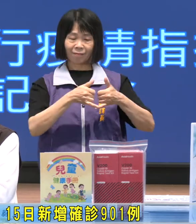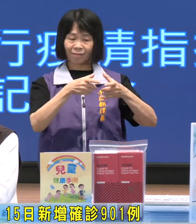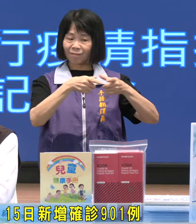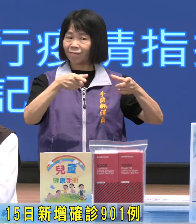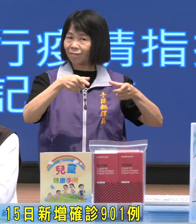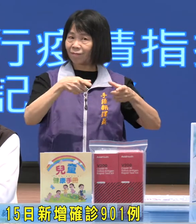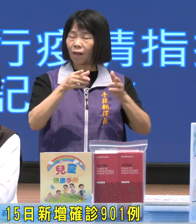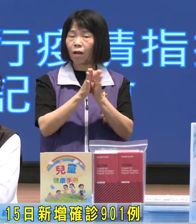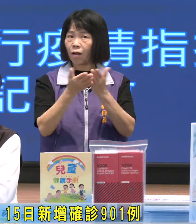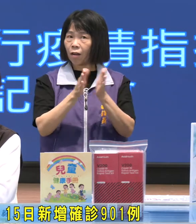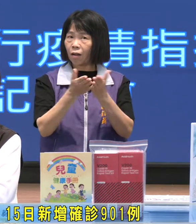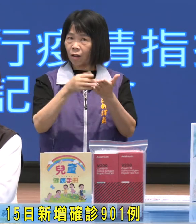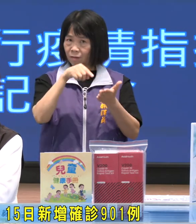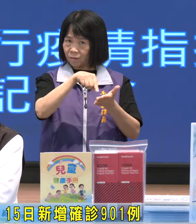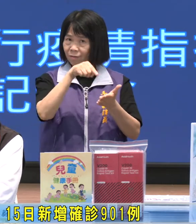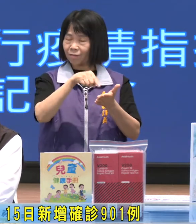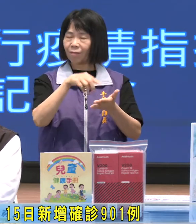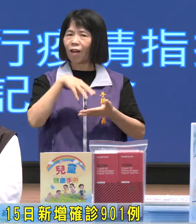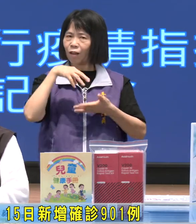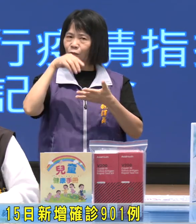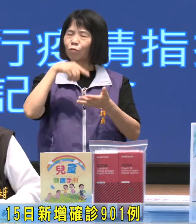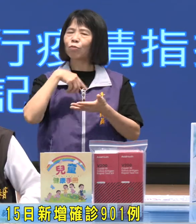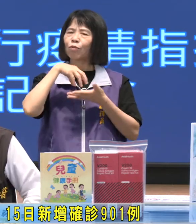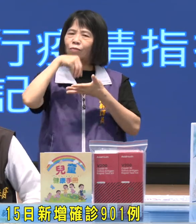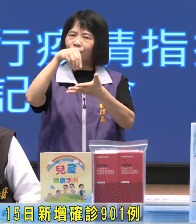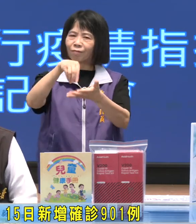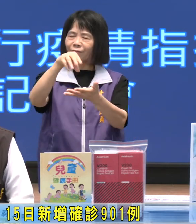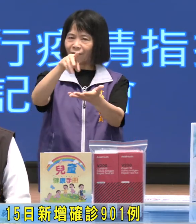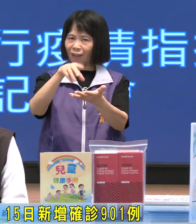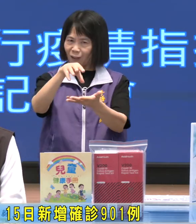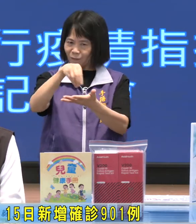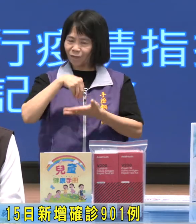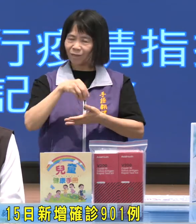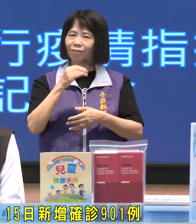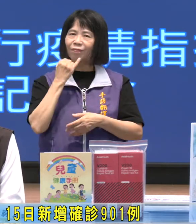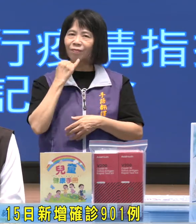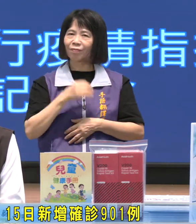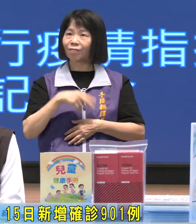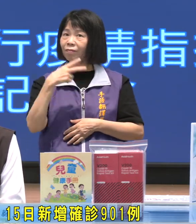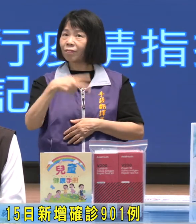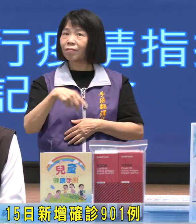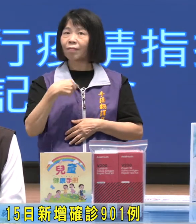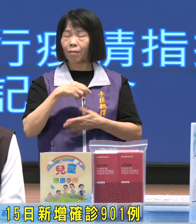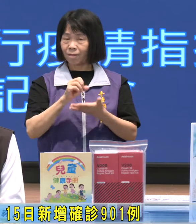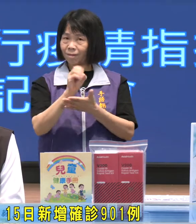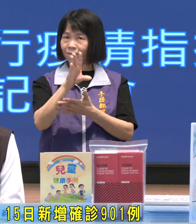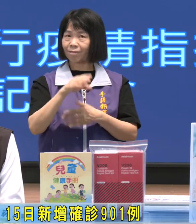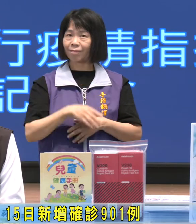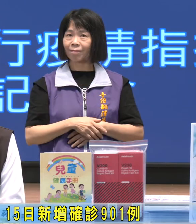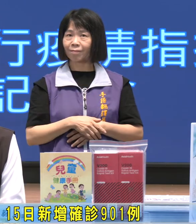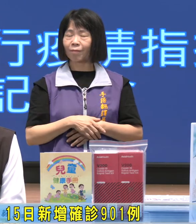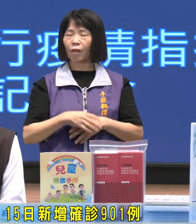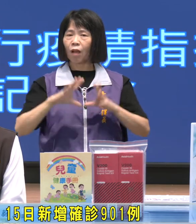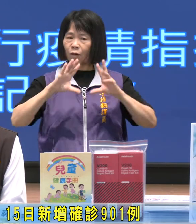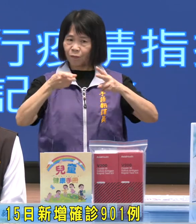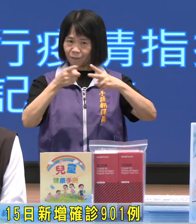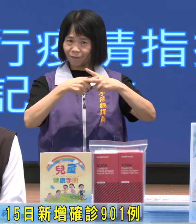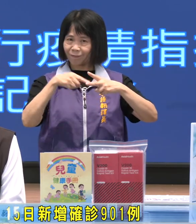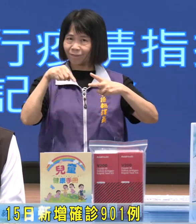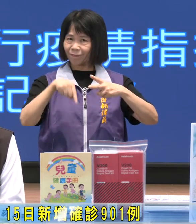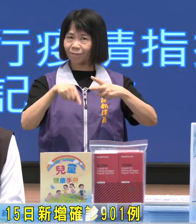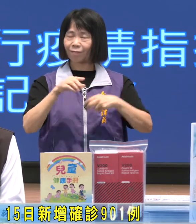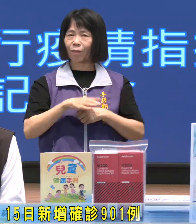健康这个手册来领取。那另外呢，在这里也跟大家报告，因为我们国小的部